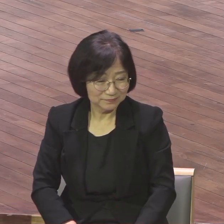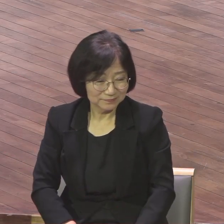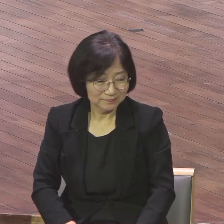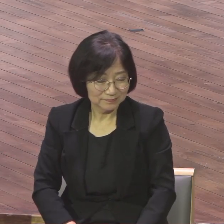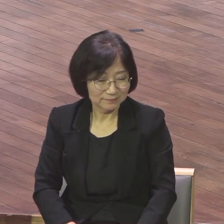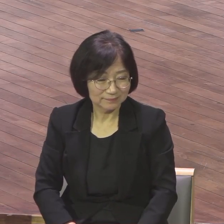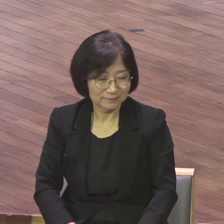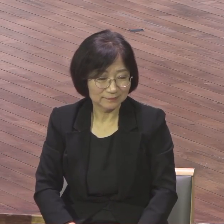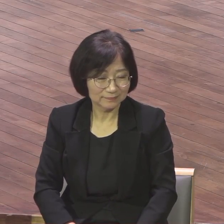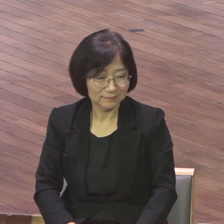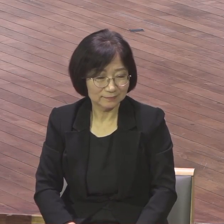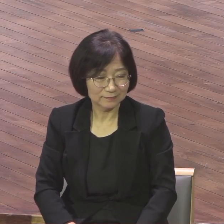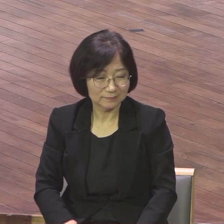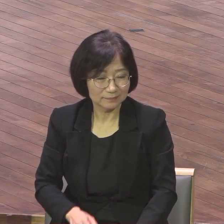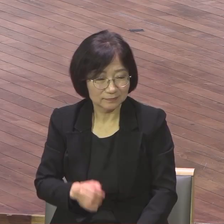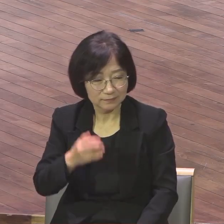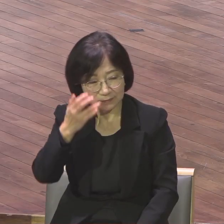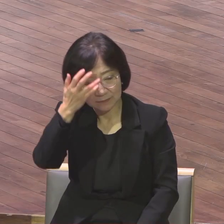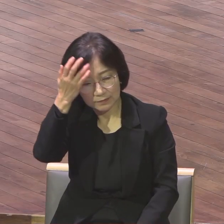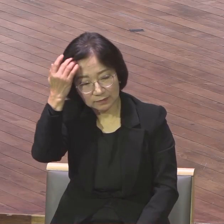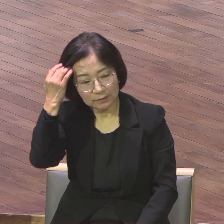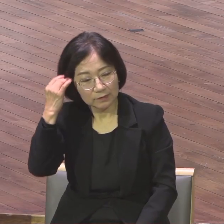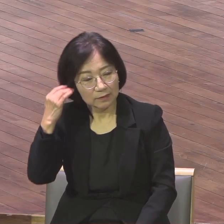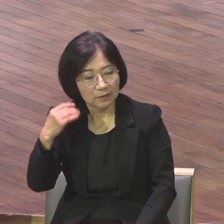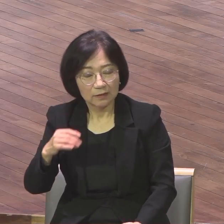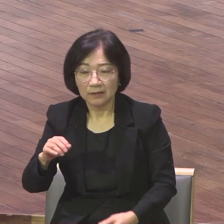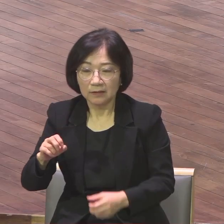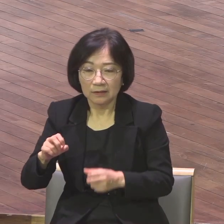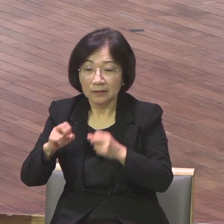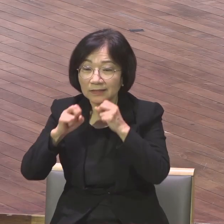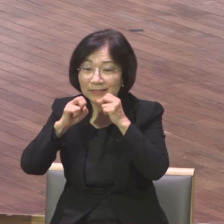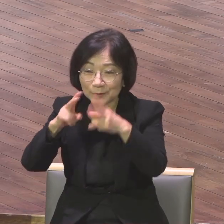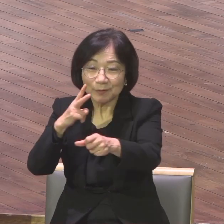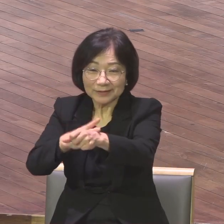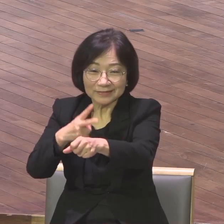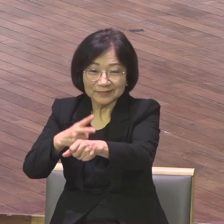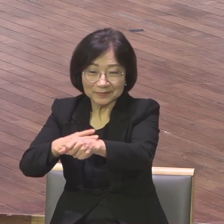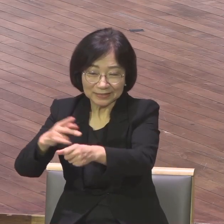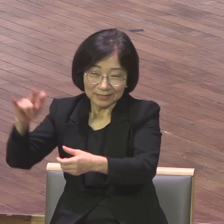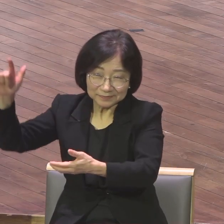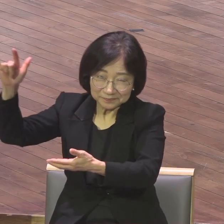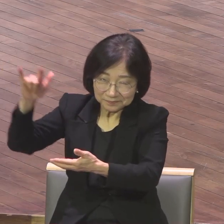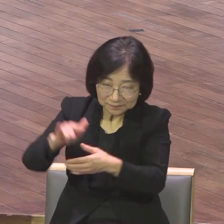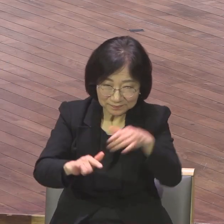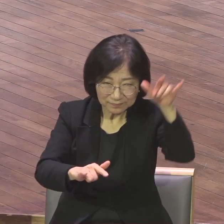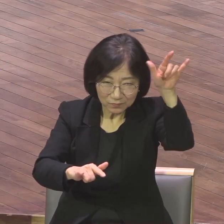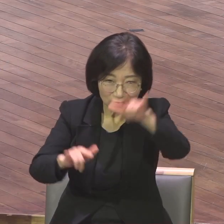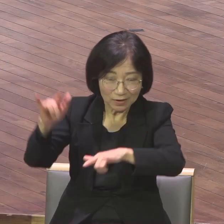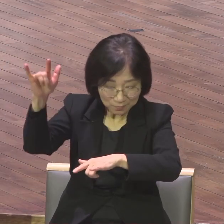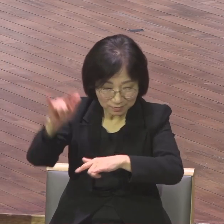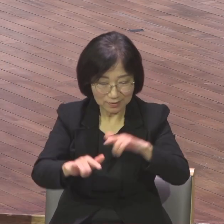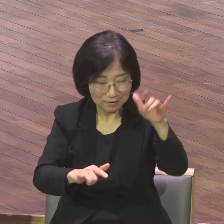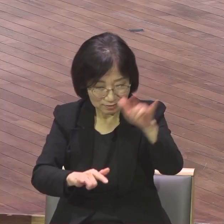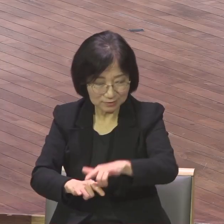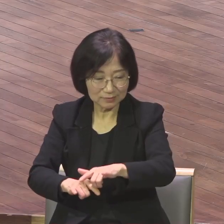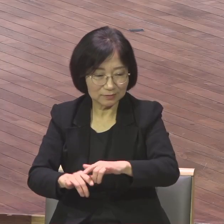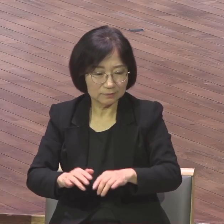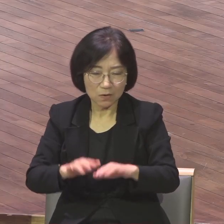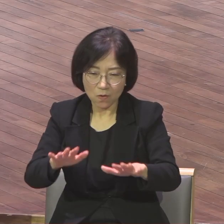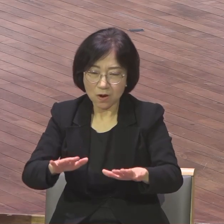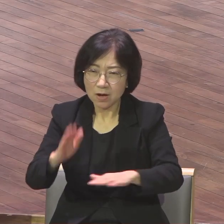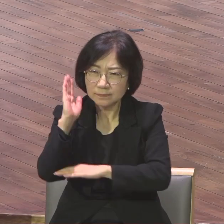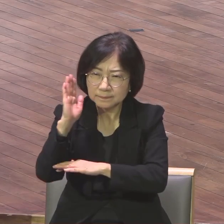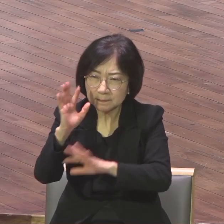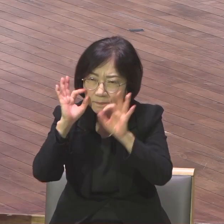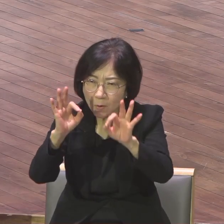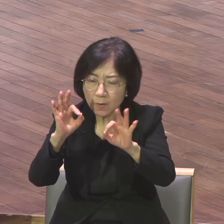직접적으로 전에는 메시지도 듣고 갔지만 지금 그게 아니에요. 선교사들이 다 이 모든 시스템 진행을 해서 그렇게 선교사들이 정말 힘을